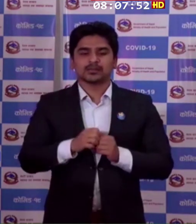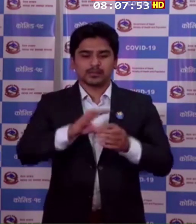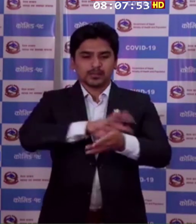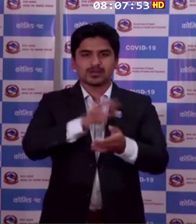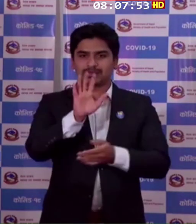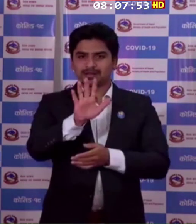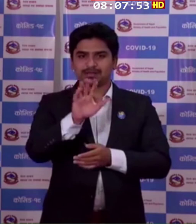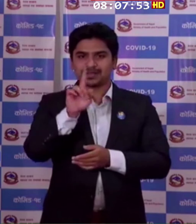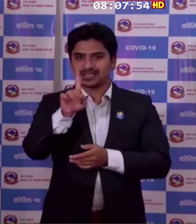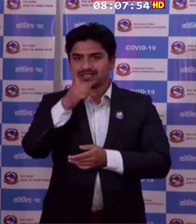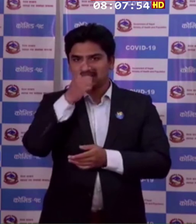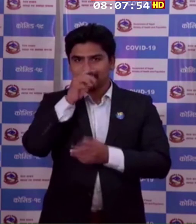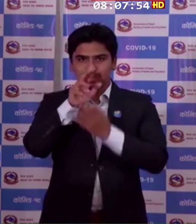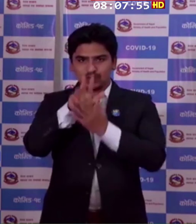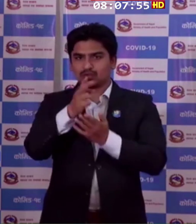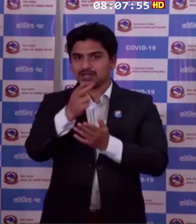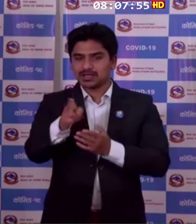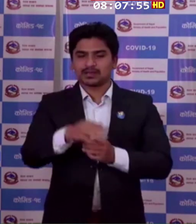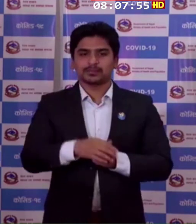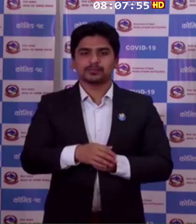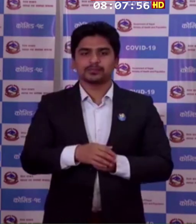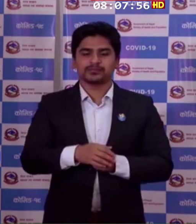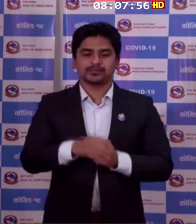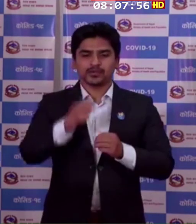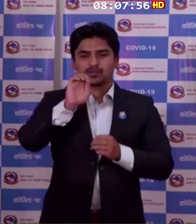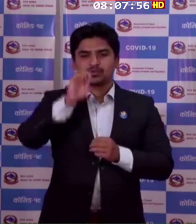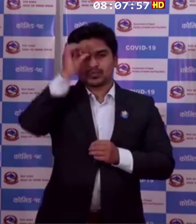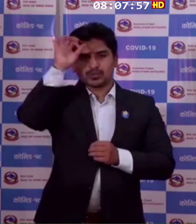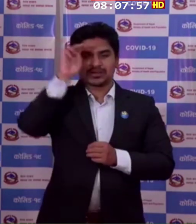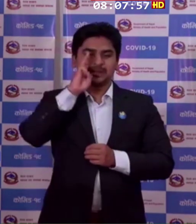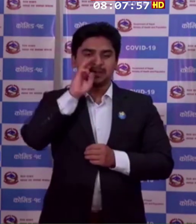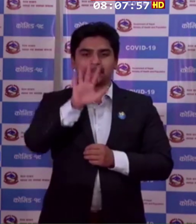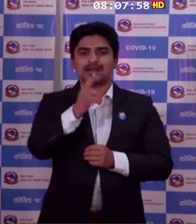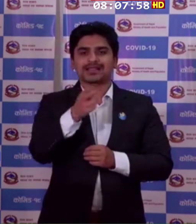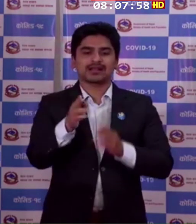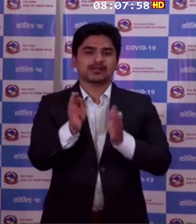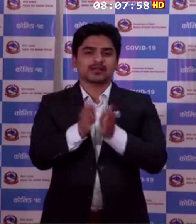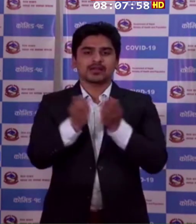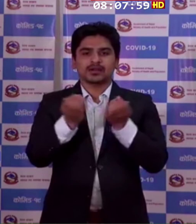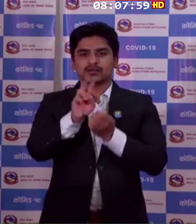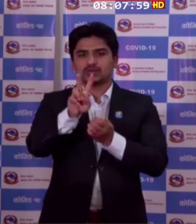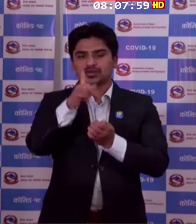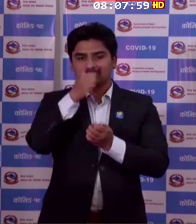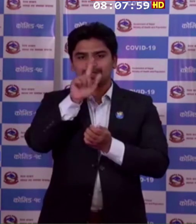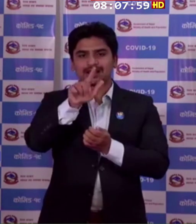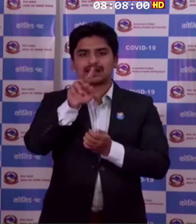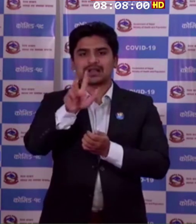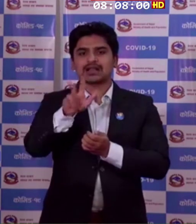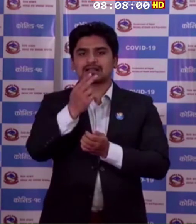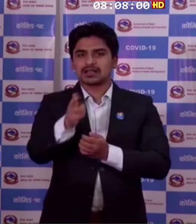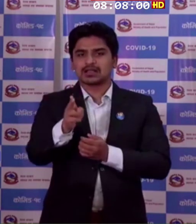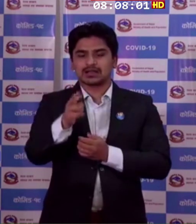प्रदेश नम्बर 5 109 जना र सुदूरपश्चिम प्रदेशमा 5 जना गरी कुल 278 जना